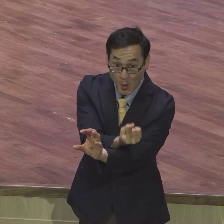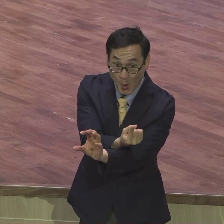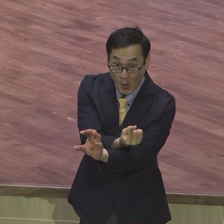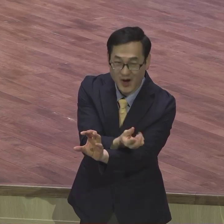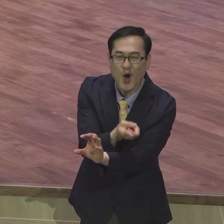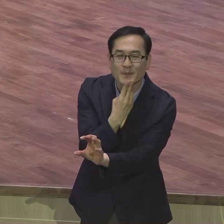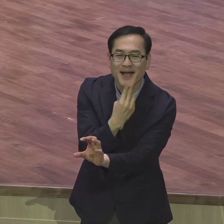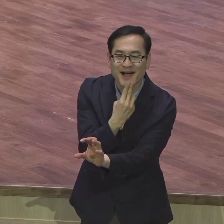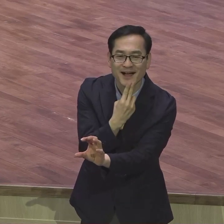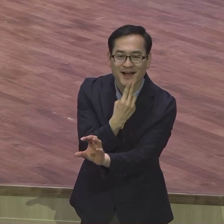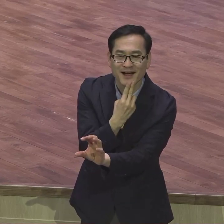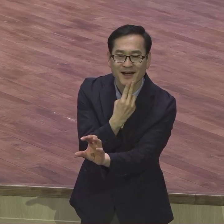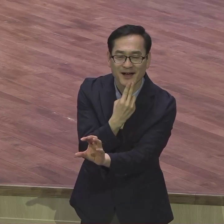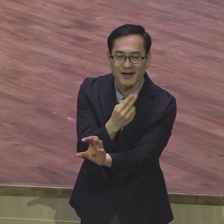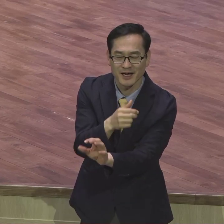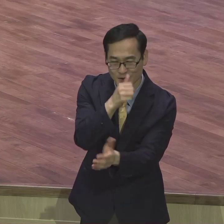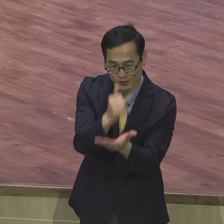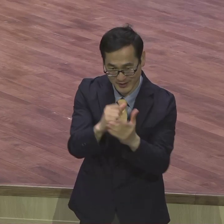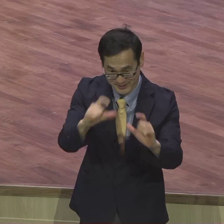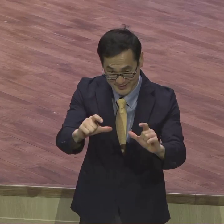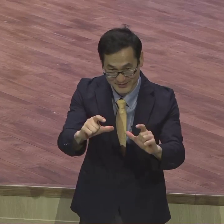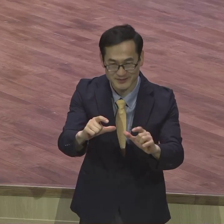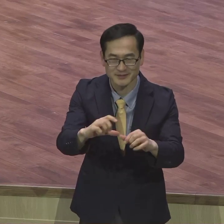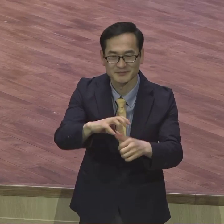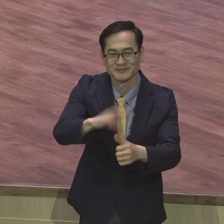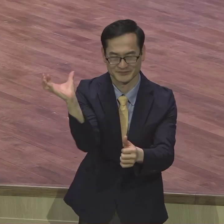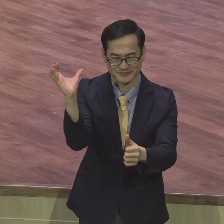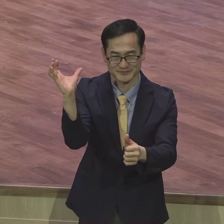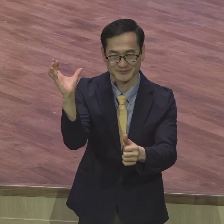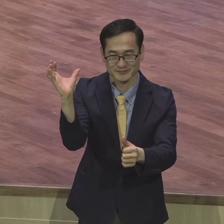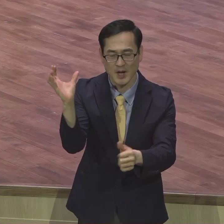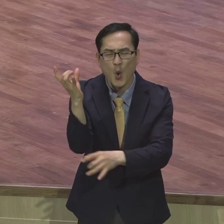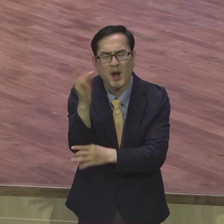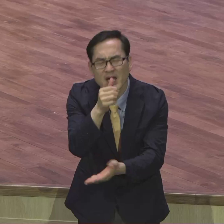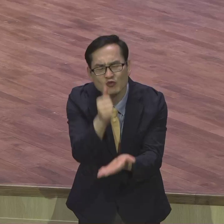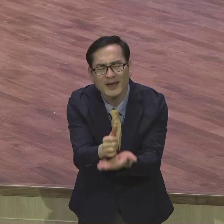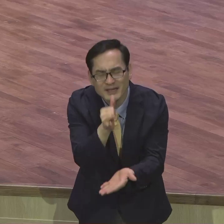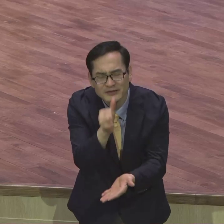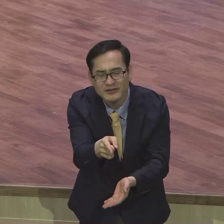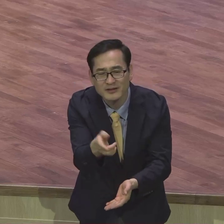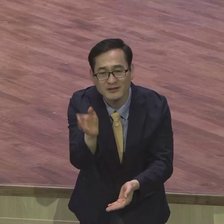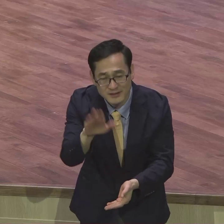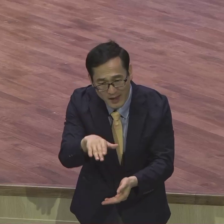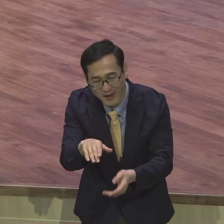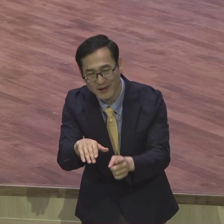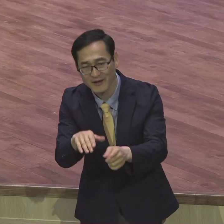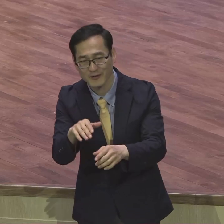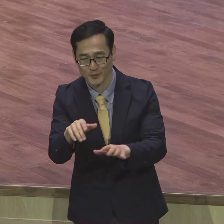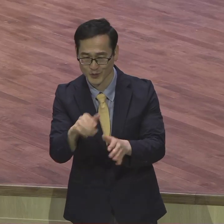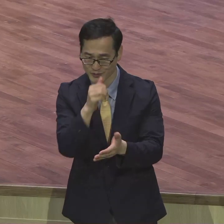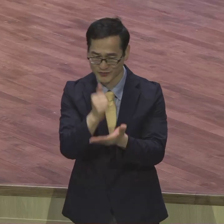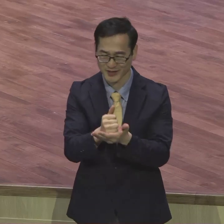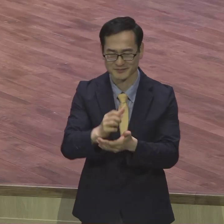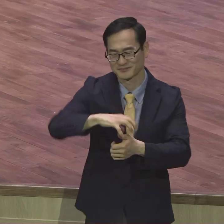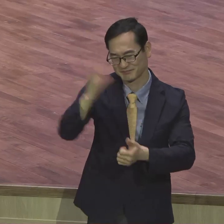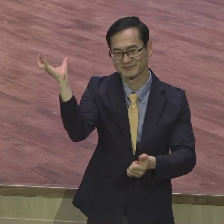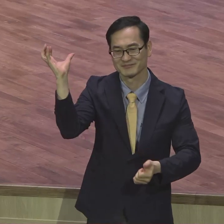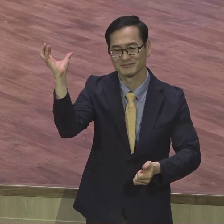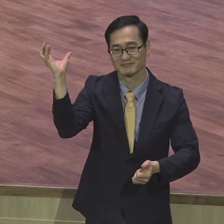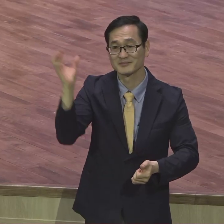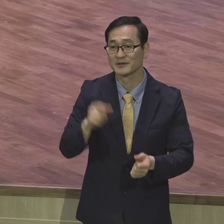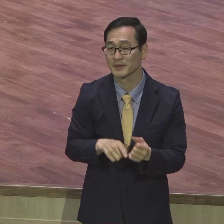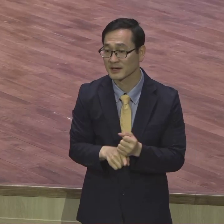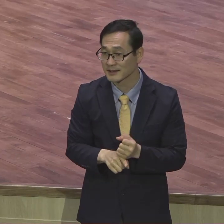정죄를 해제한다. 죄 있었어. 죄 있었는데 그 죄를 해제한다. 그런 뜻이